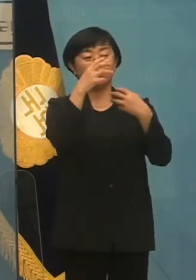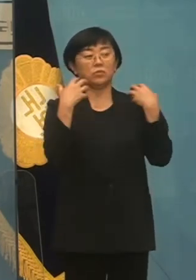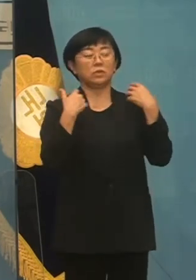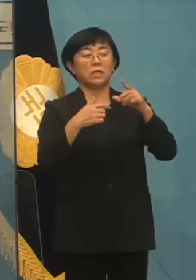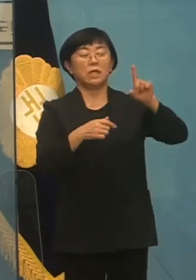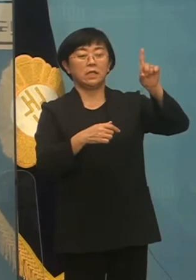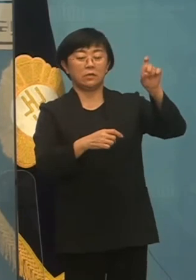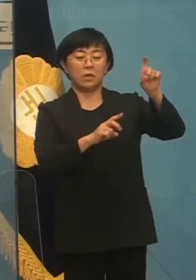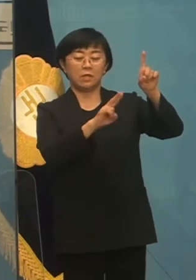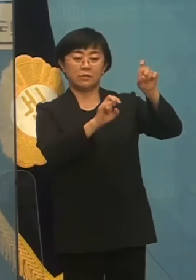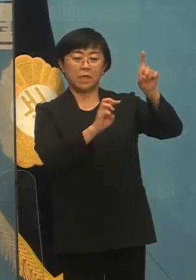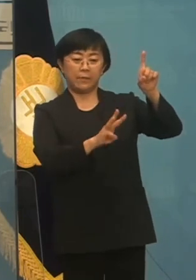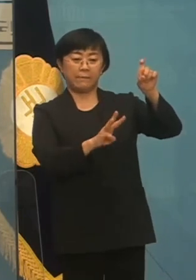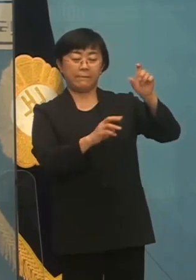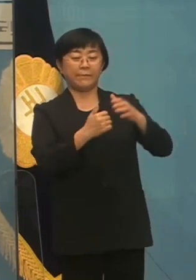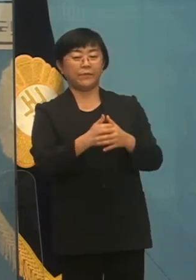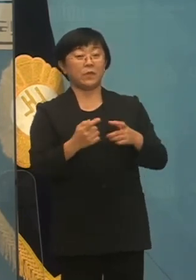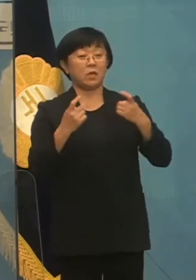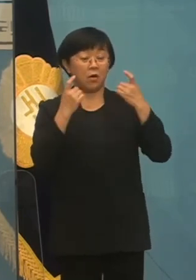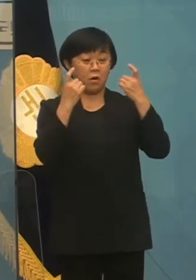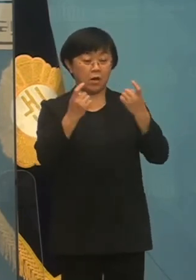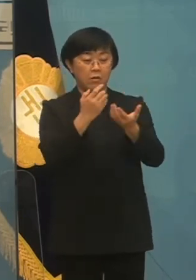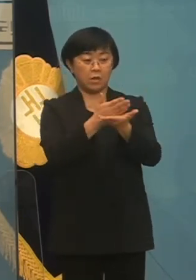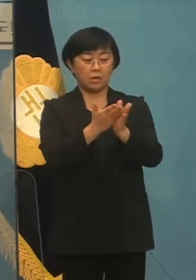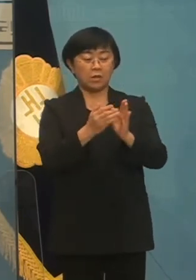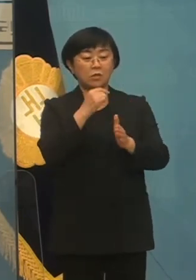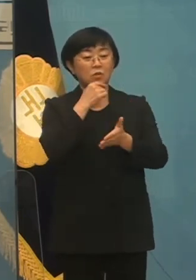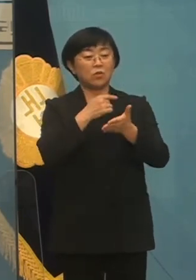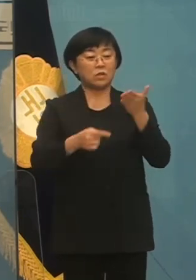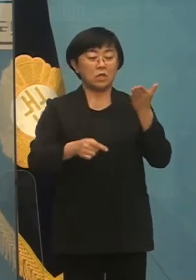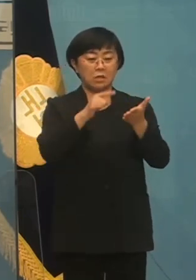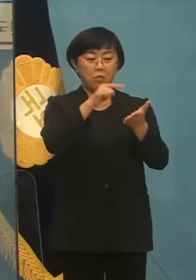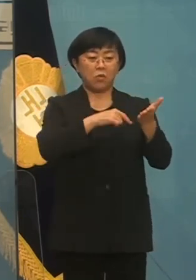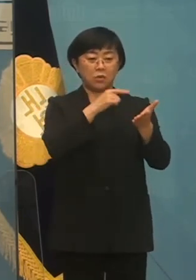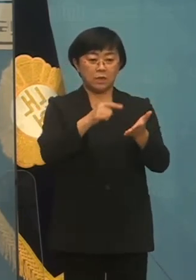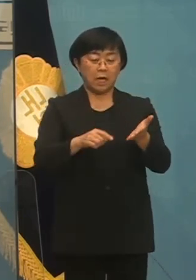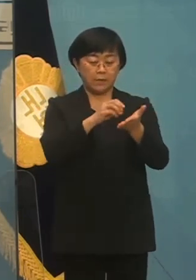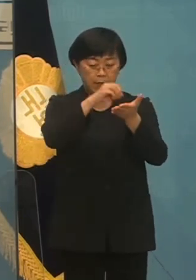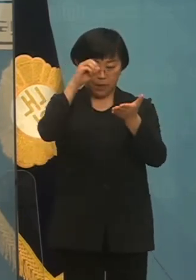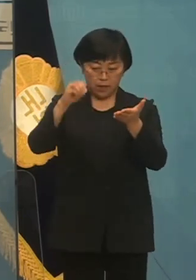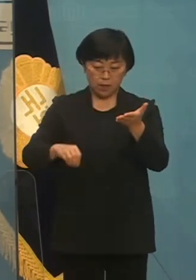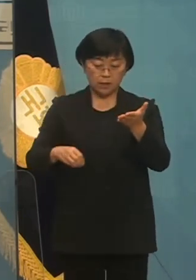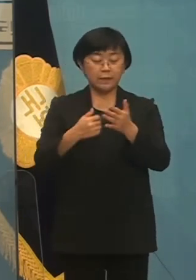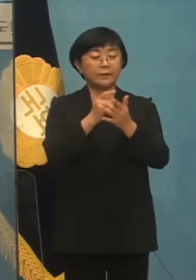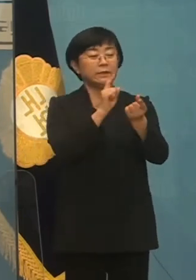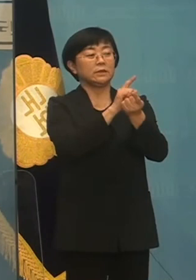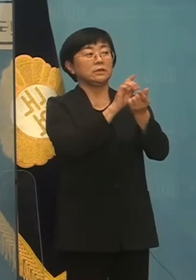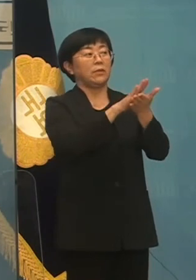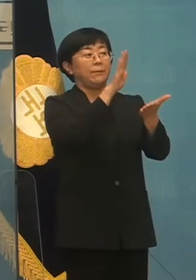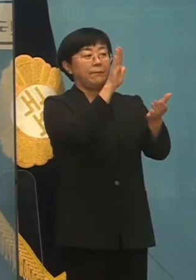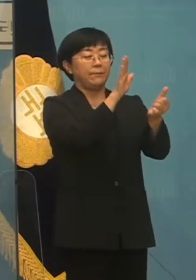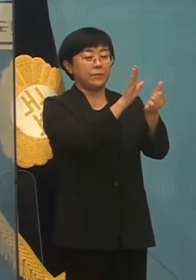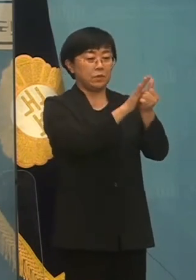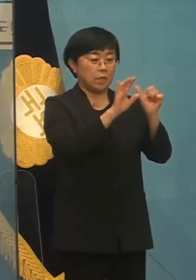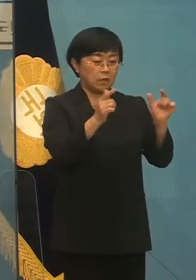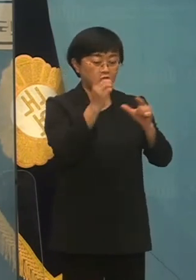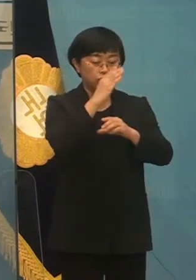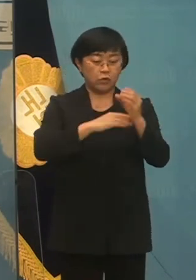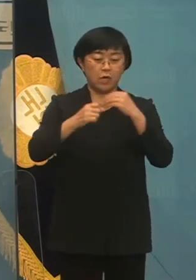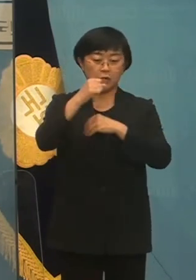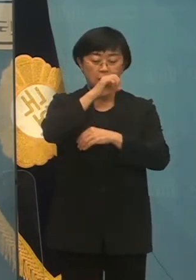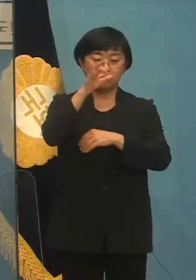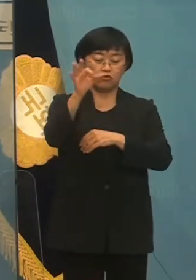지난 11월 23일 여행업 등 손실보상 제 업종에 대한 직접 지원이 아니고 추가